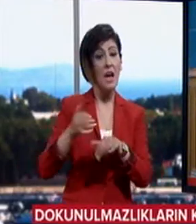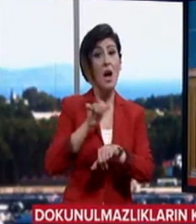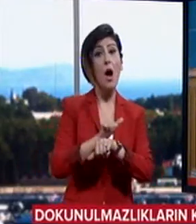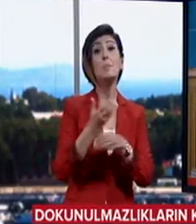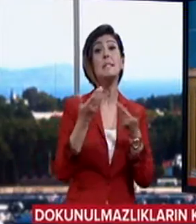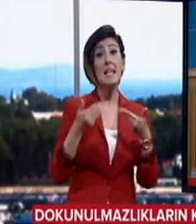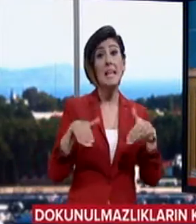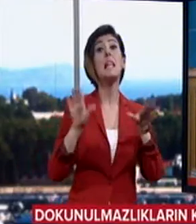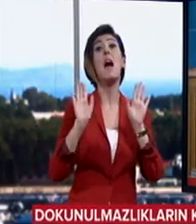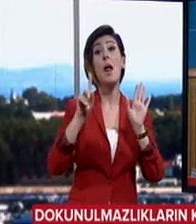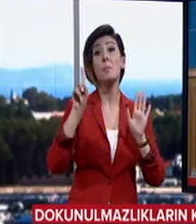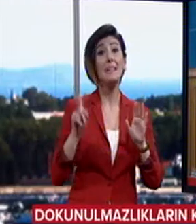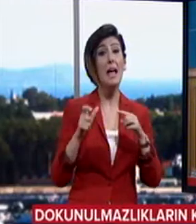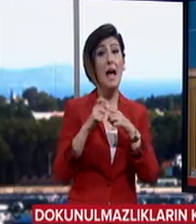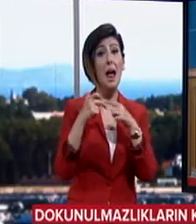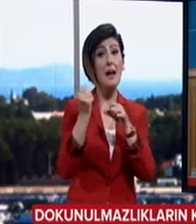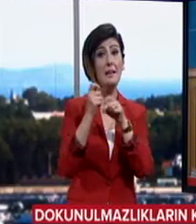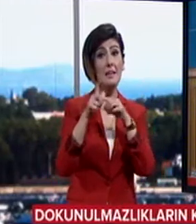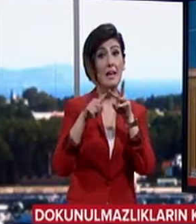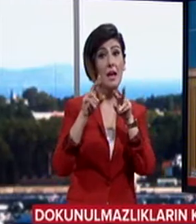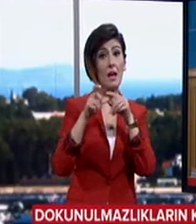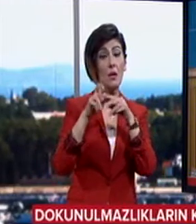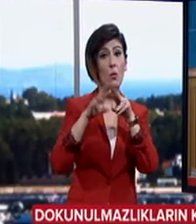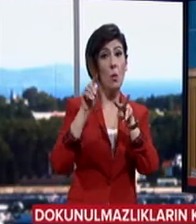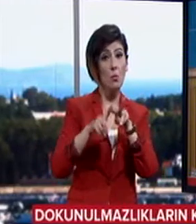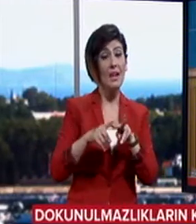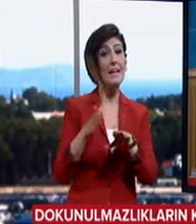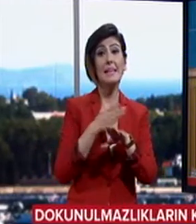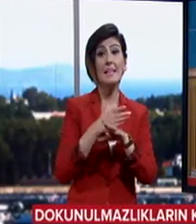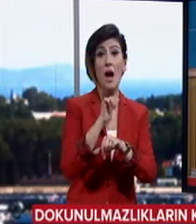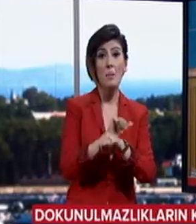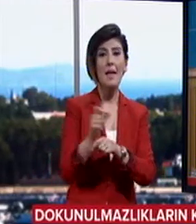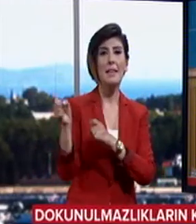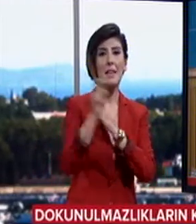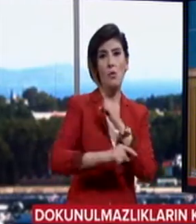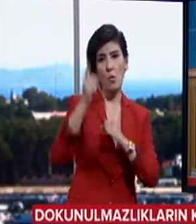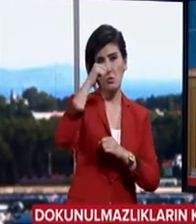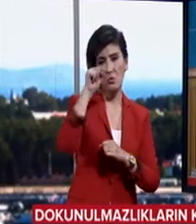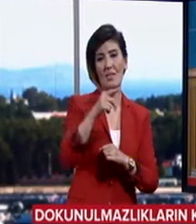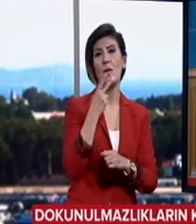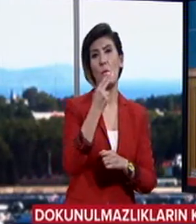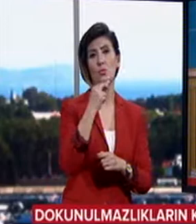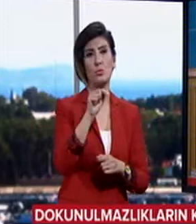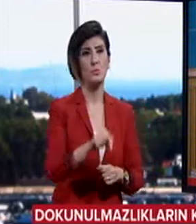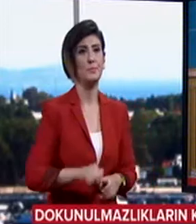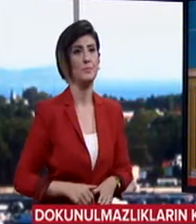milletvekilleri hapiste değiller miydi Ergenekon'dan? Niye hapisteydi? Terör dolayısıyla, diye konuştu.